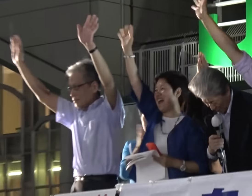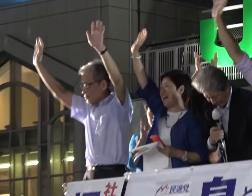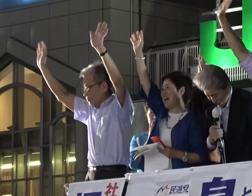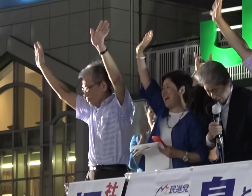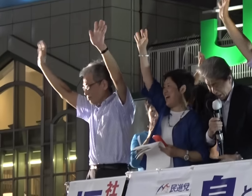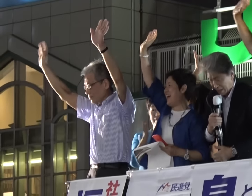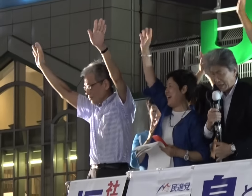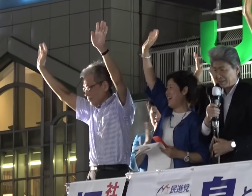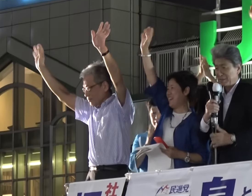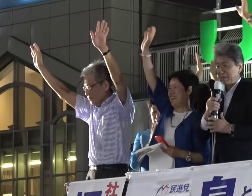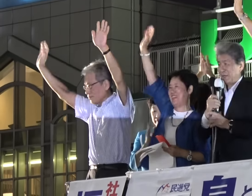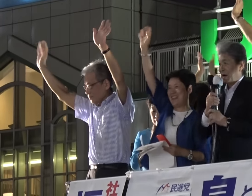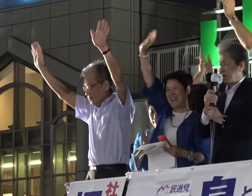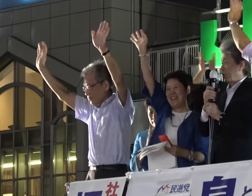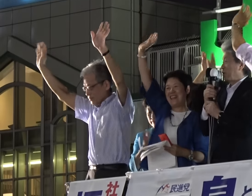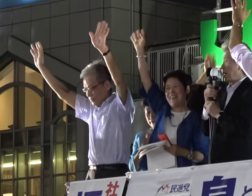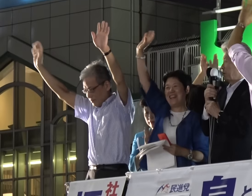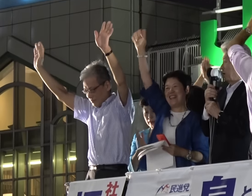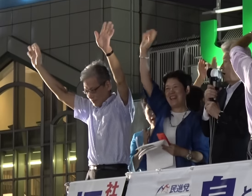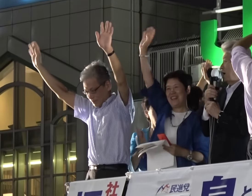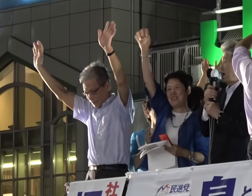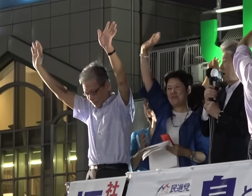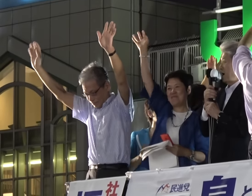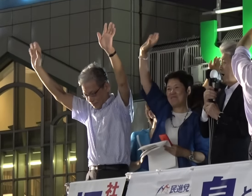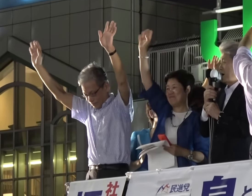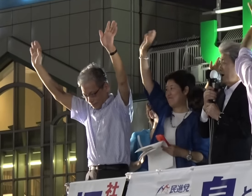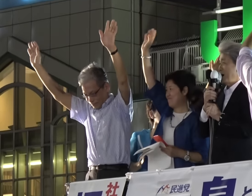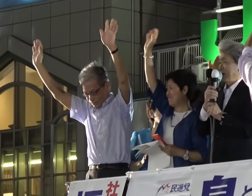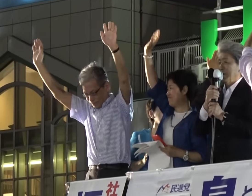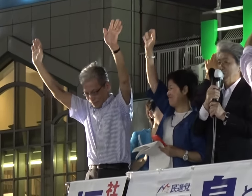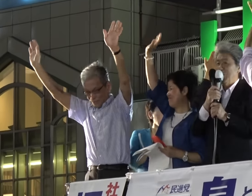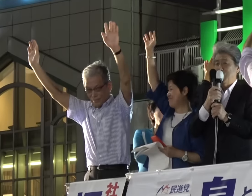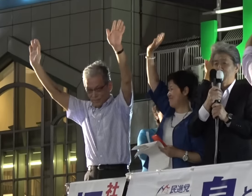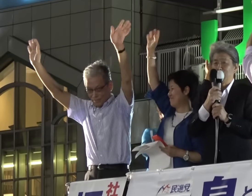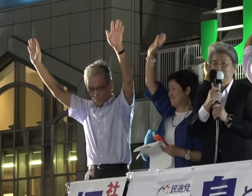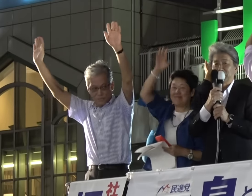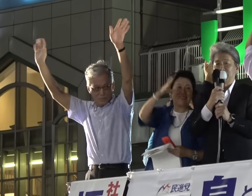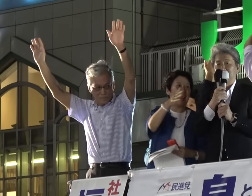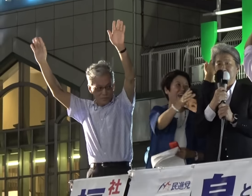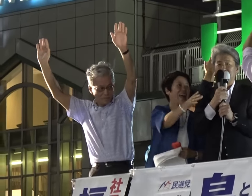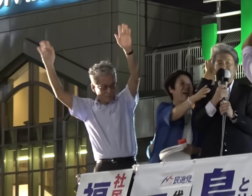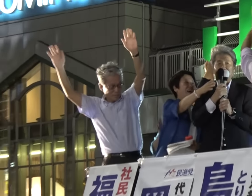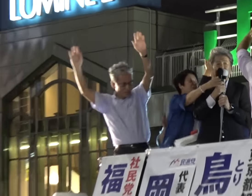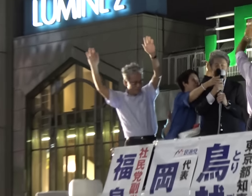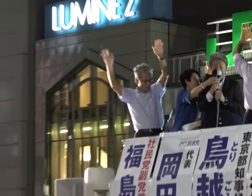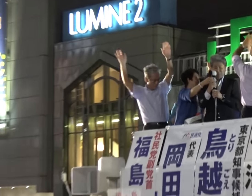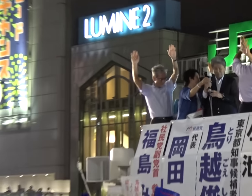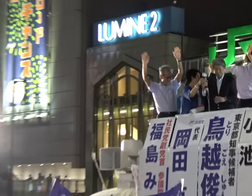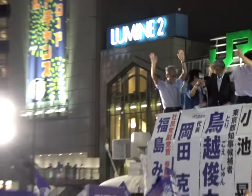ありがとうございました。ありがとうございました。ありがとう、皆さん。